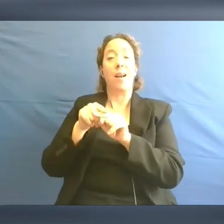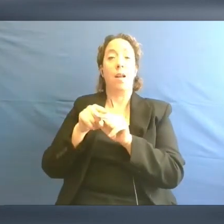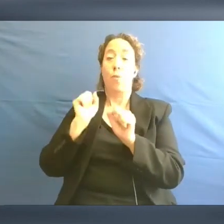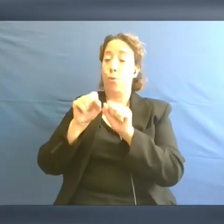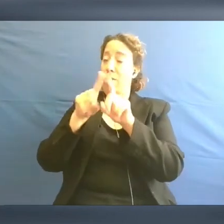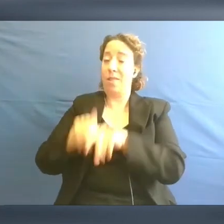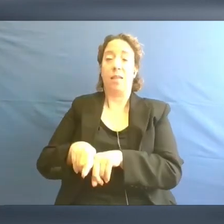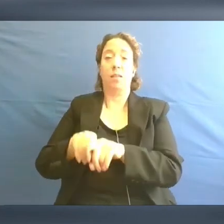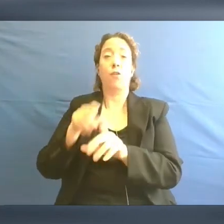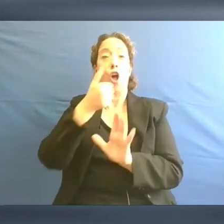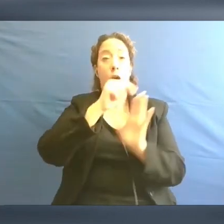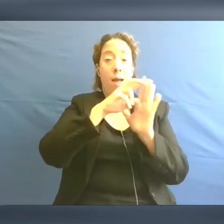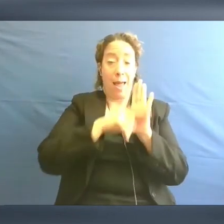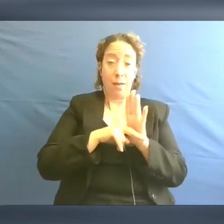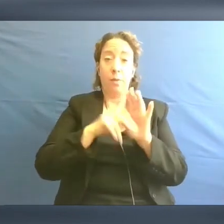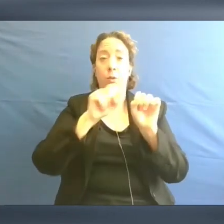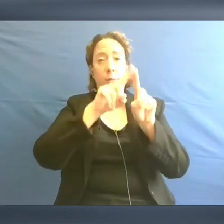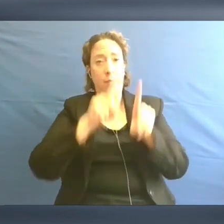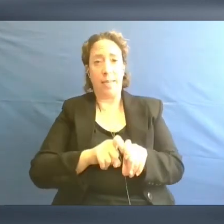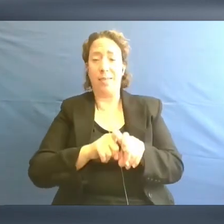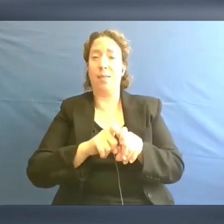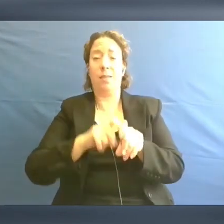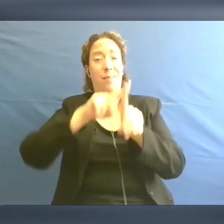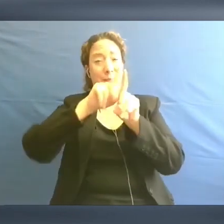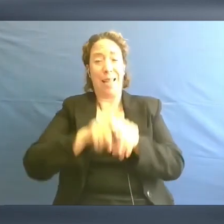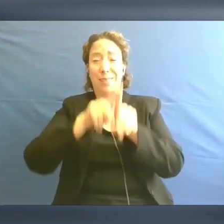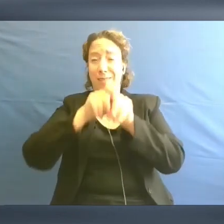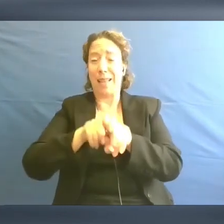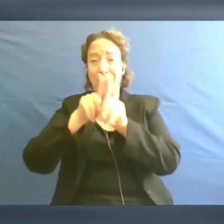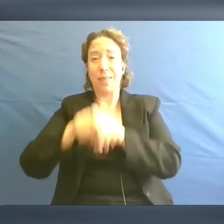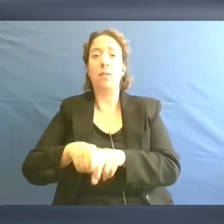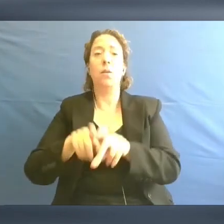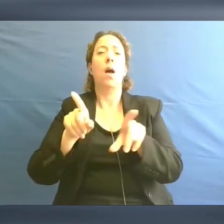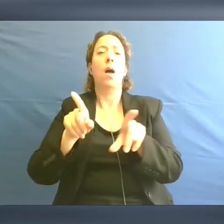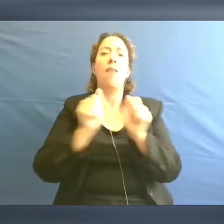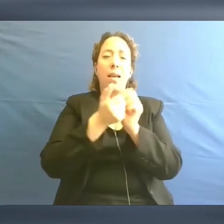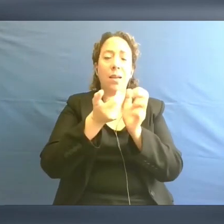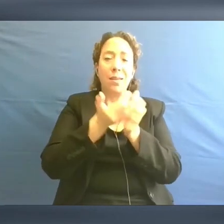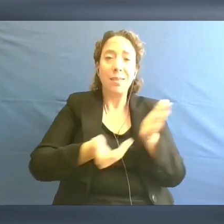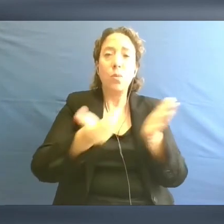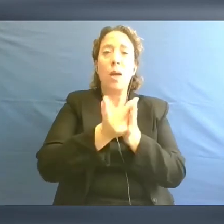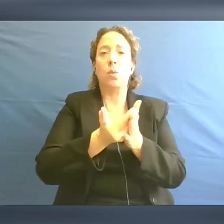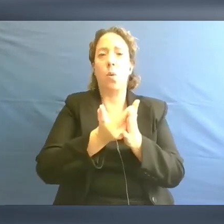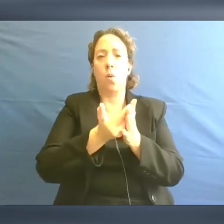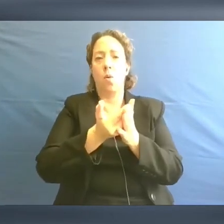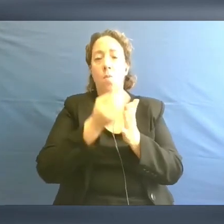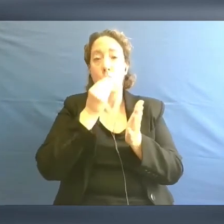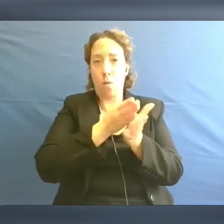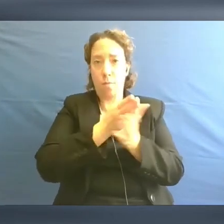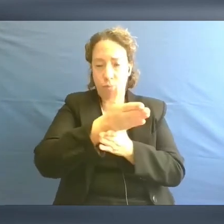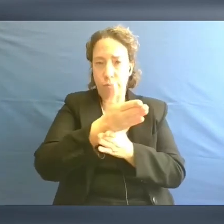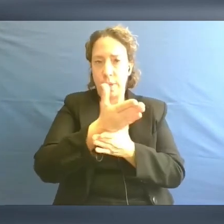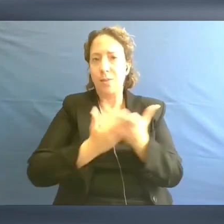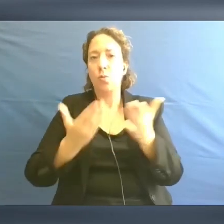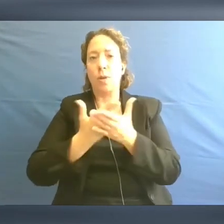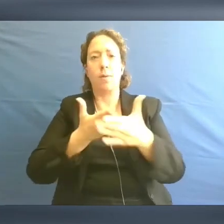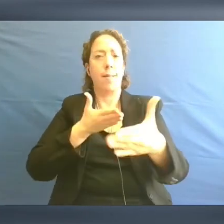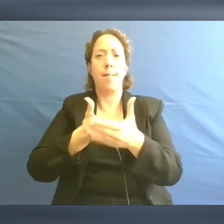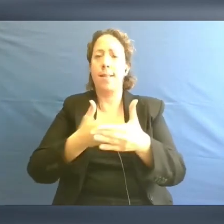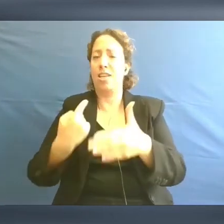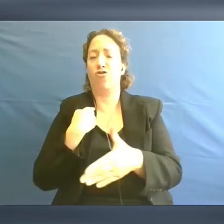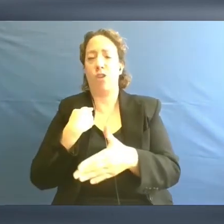règle comporte une batterie de tests, c'est-à-dire une batterie d'exemples de cas dans lequel la règle passe et de cas dans lequel la règle échoue. Et